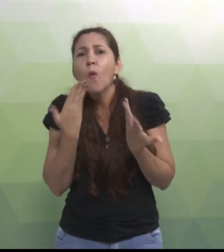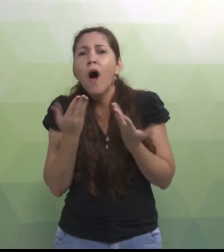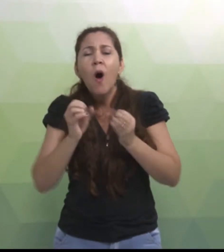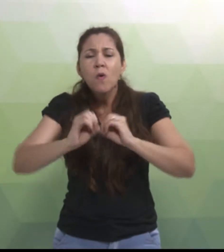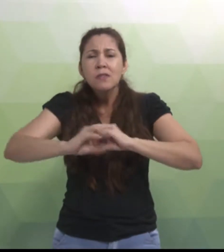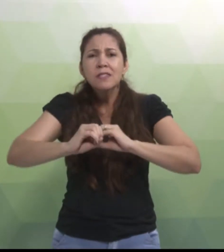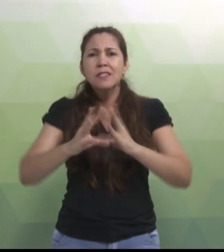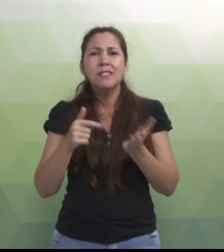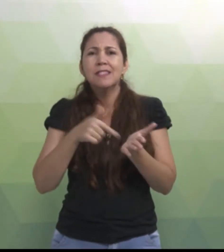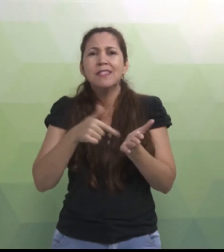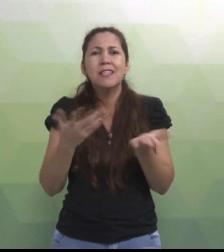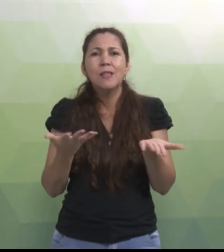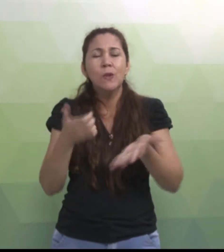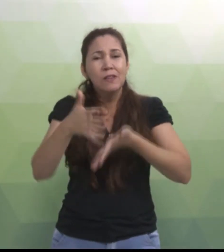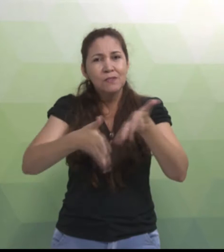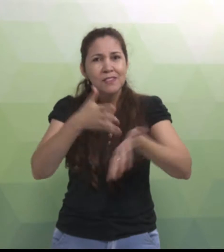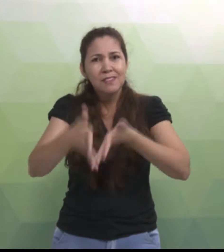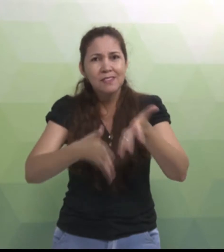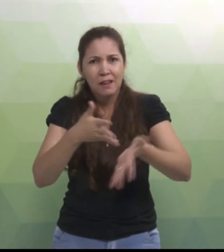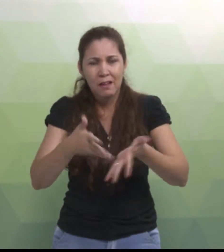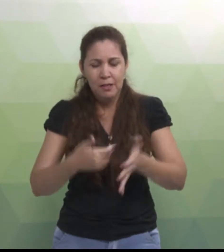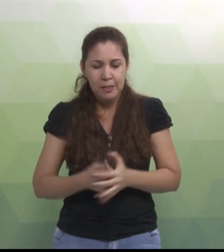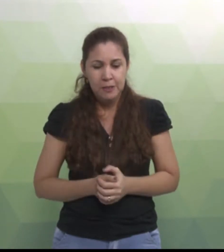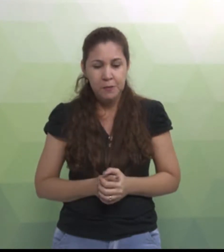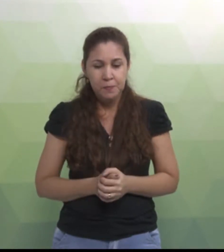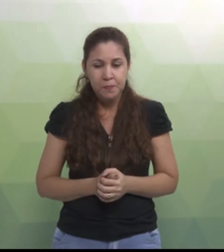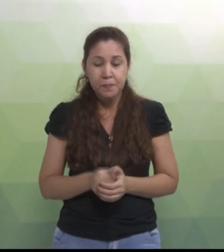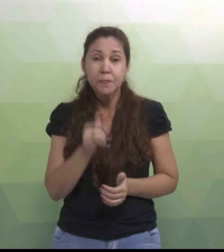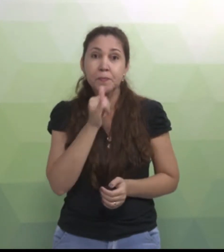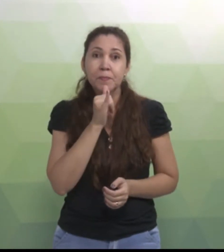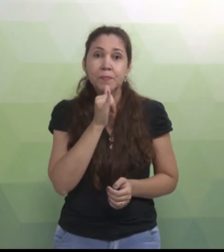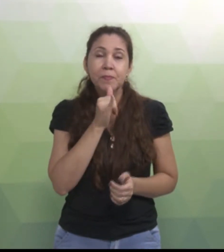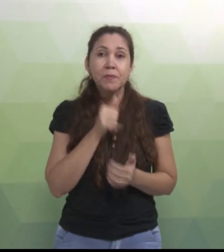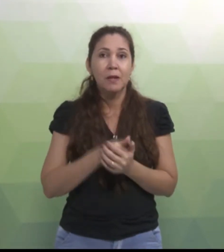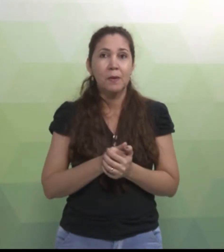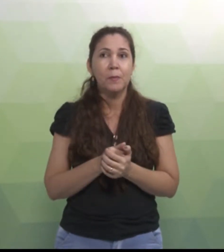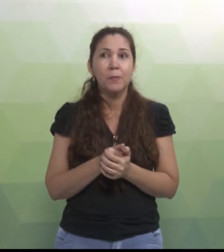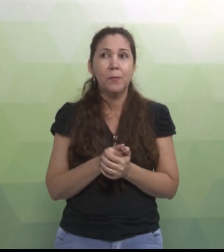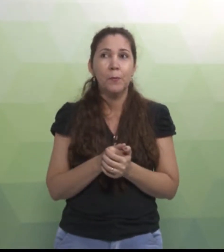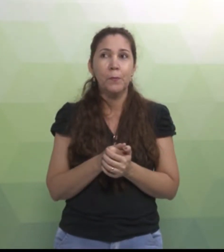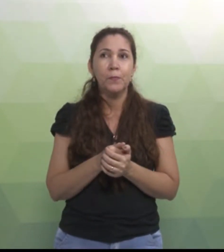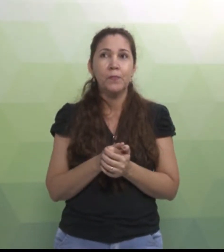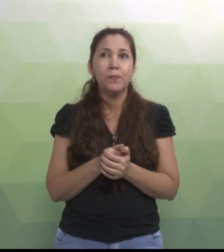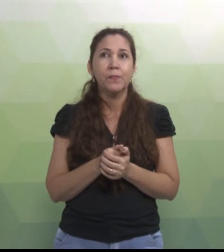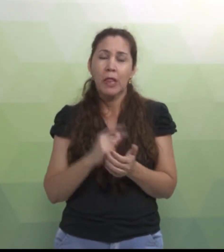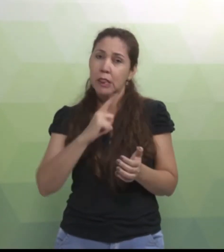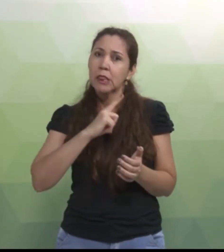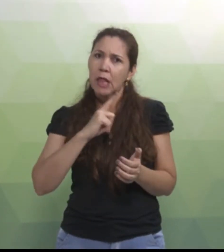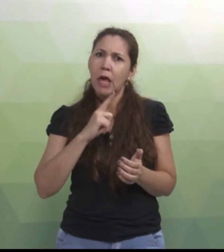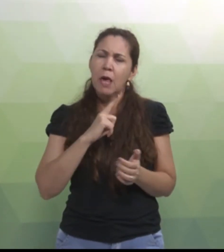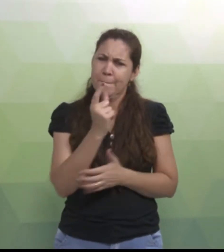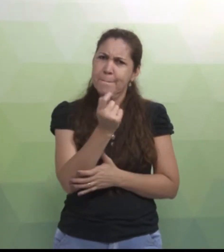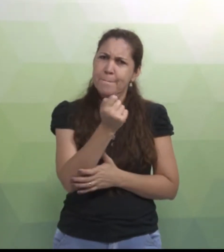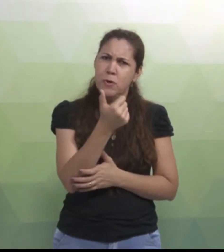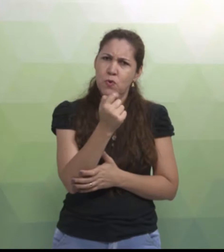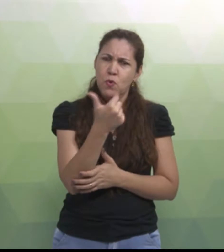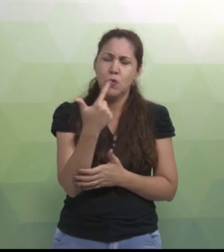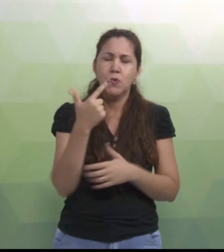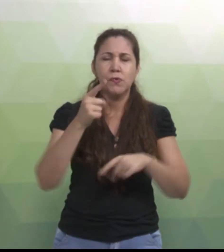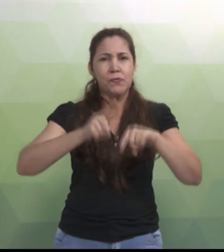ou o curso de Libras básico, intermediário, avançado. Então, nós sabemos que tem pouco material com foco no ensino